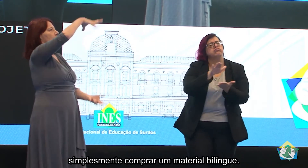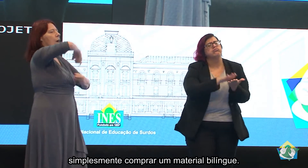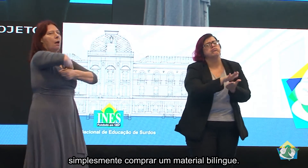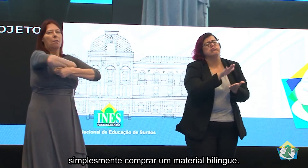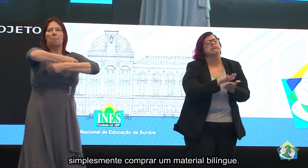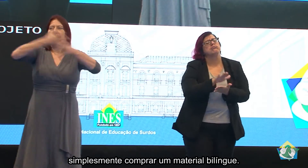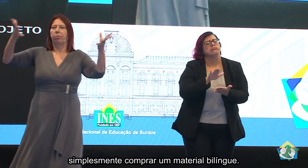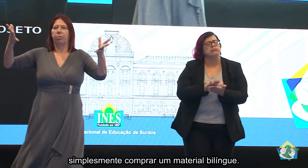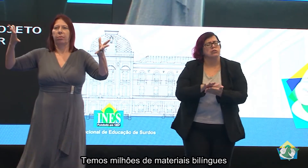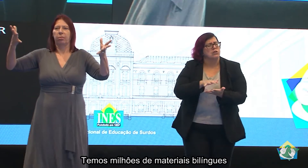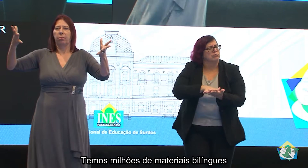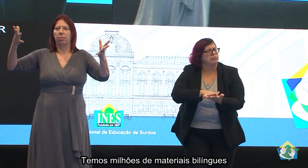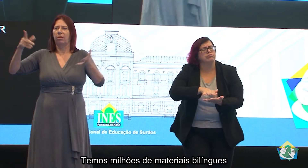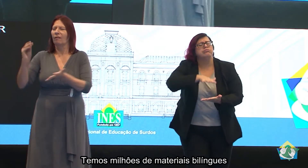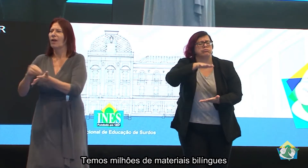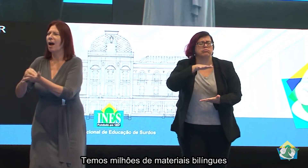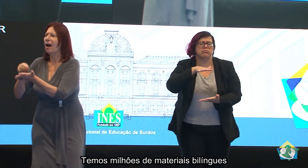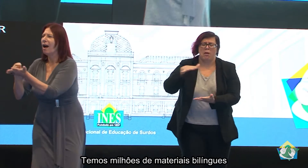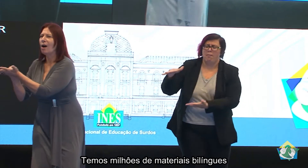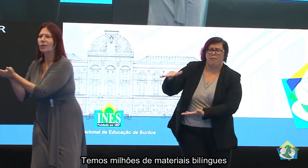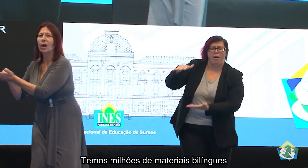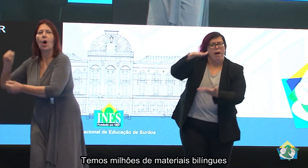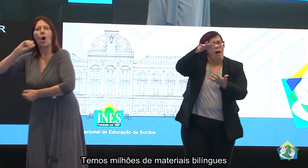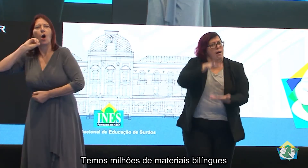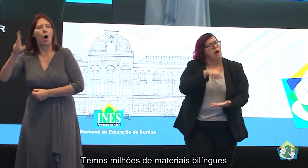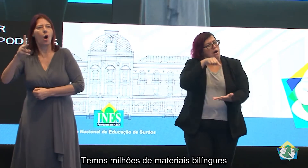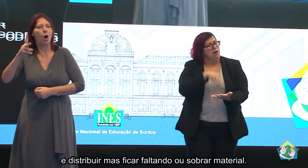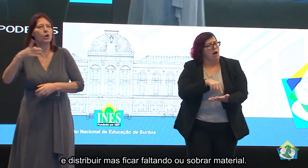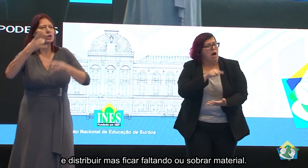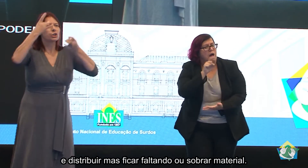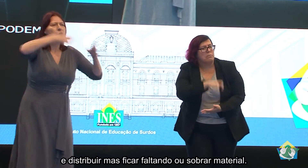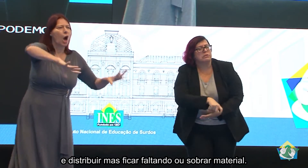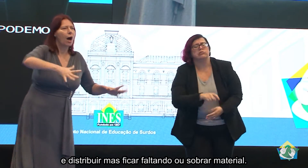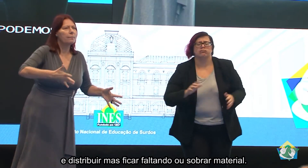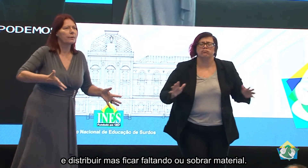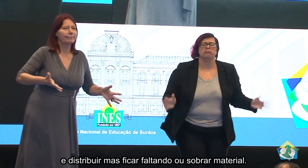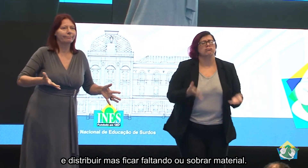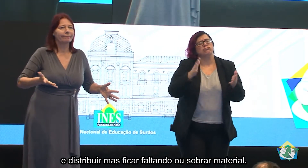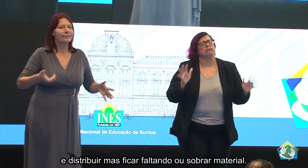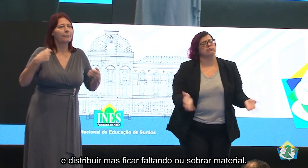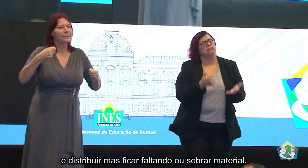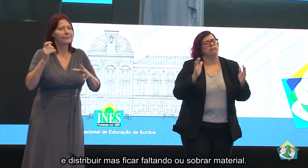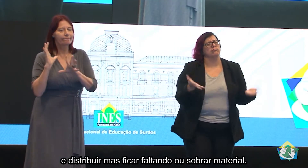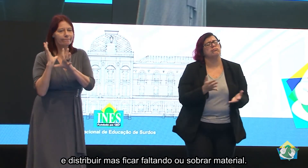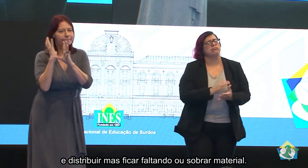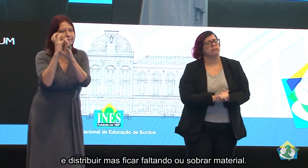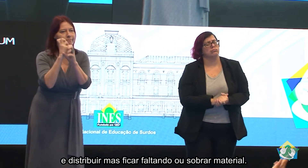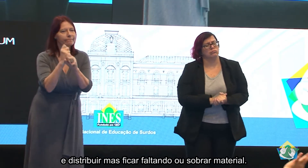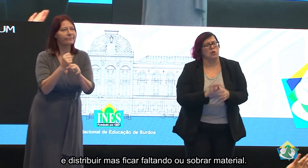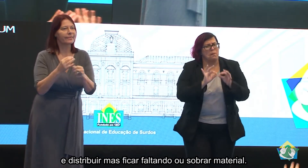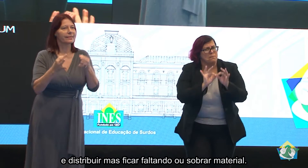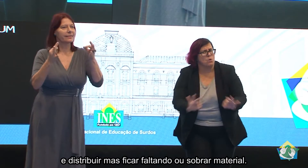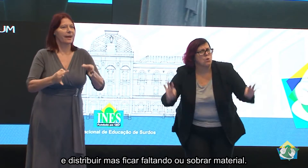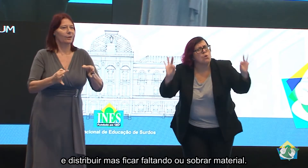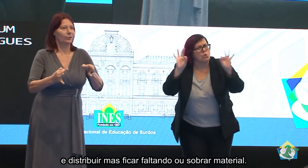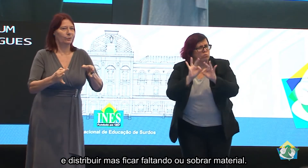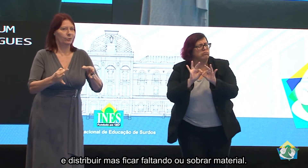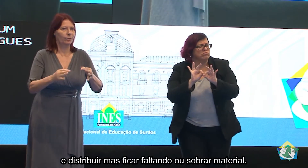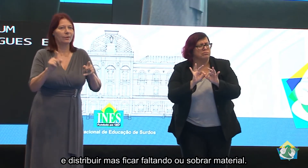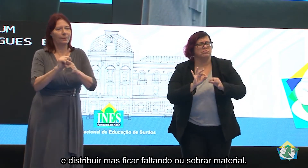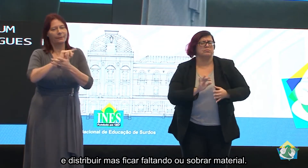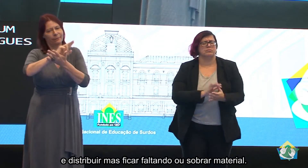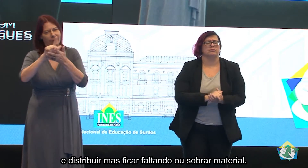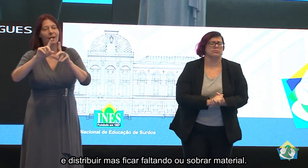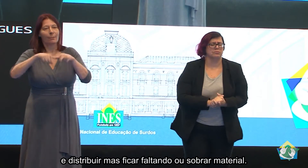material bilíngue, temos um material, 1 milhão de materiais bilíngues, e distribuir, mas ficar faltando, né,